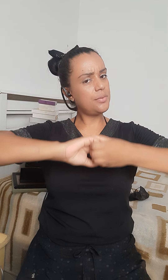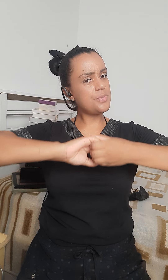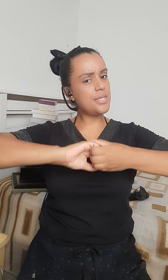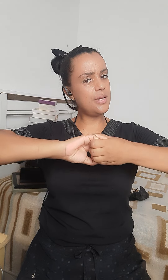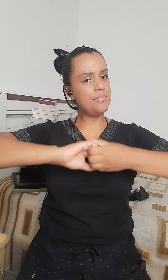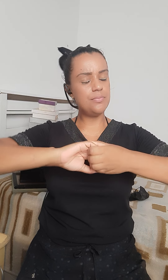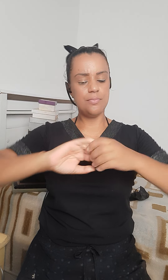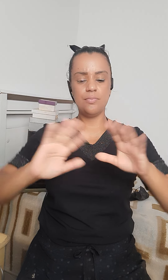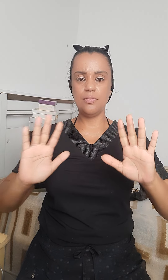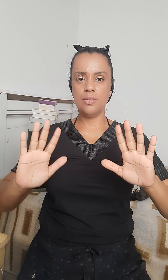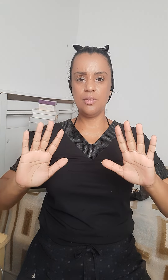Cumprimentos, tá?